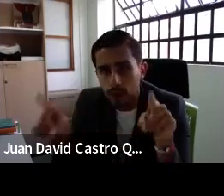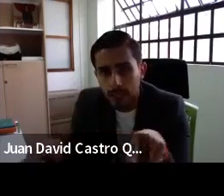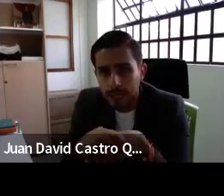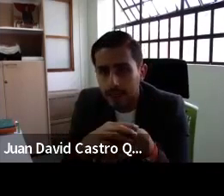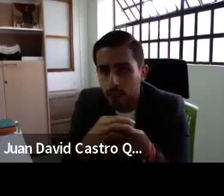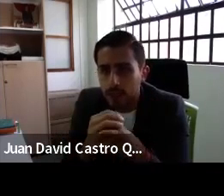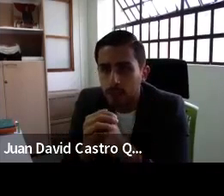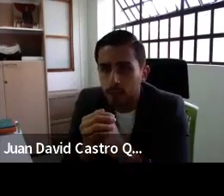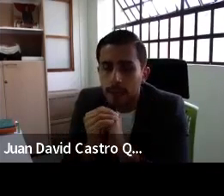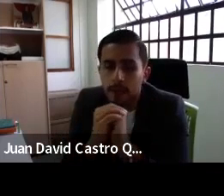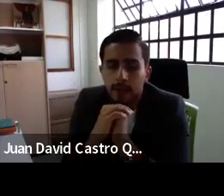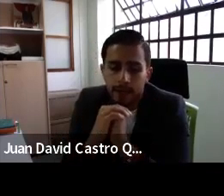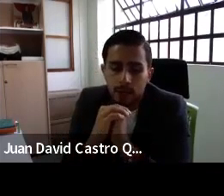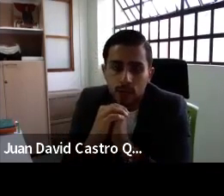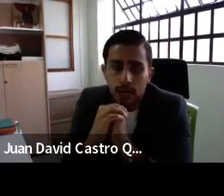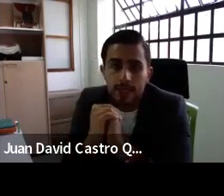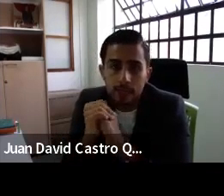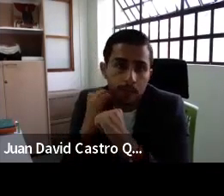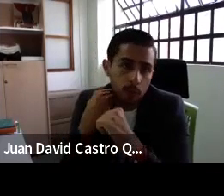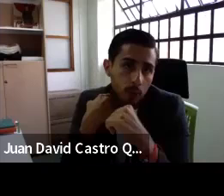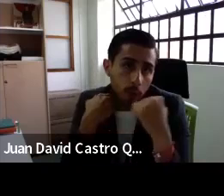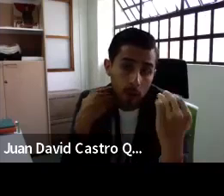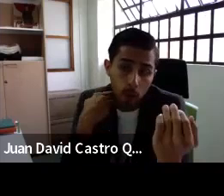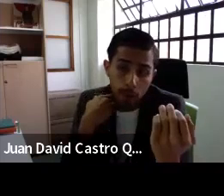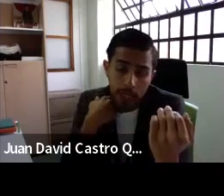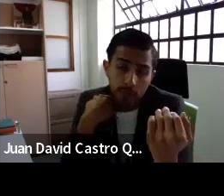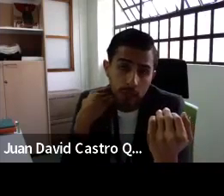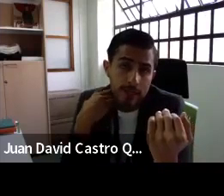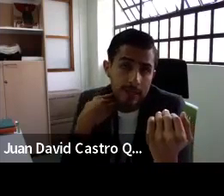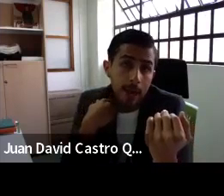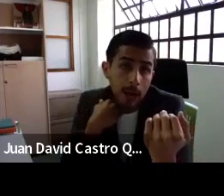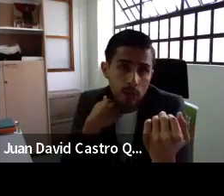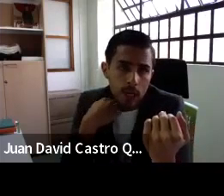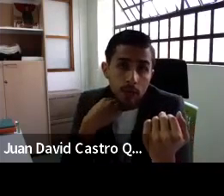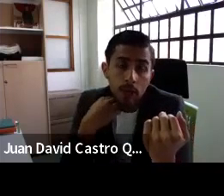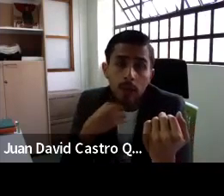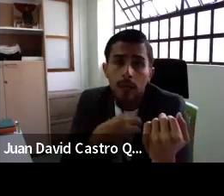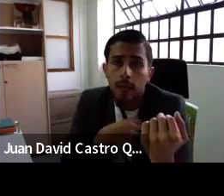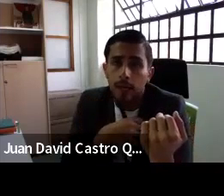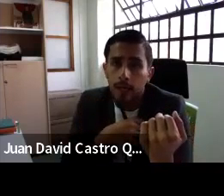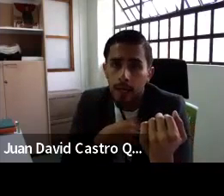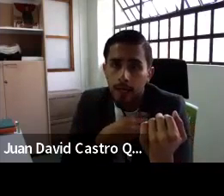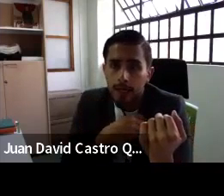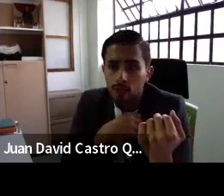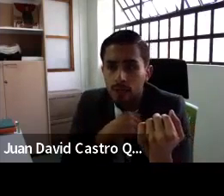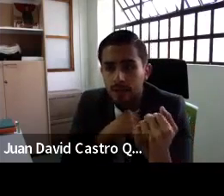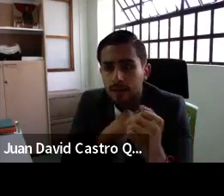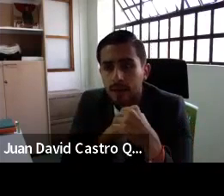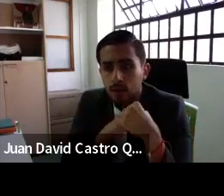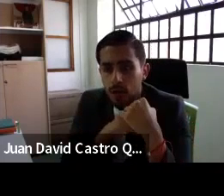eso el slide de ahorita porque las redes sociales sirven como vehículo para difundirse a la Mano, ¿cierto? Y es una estrategia que nos ha